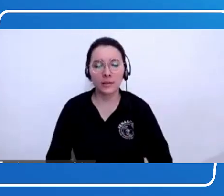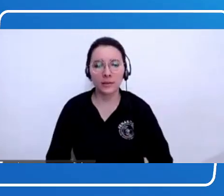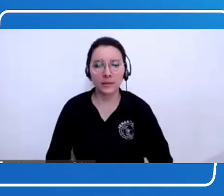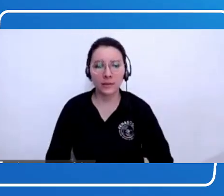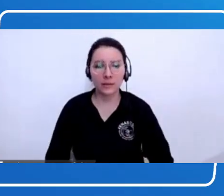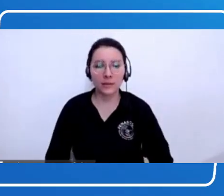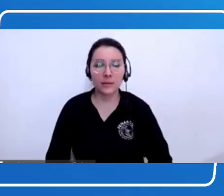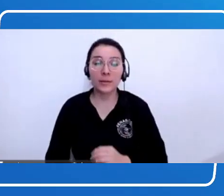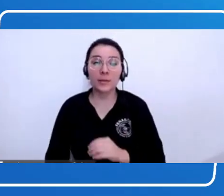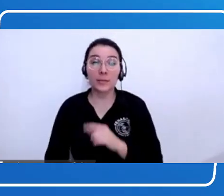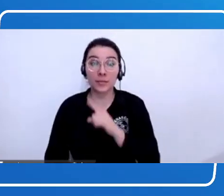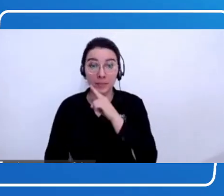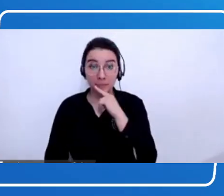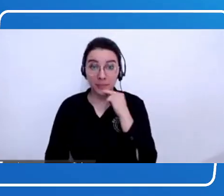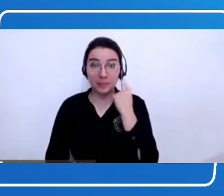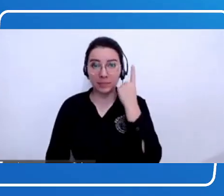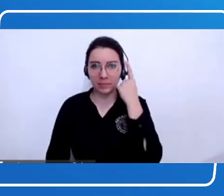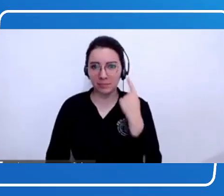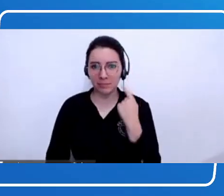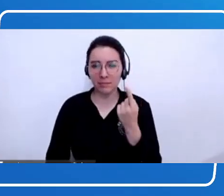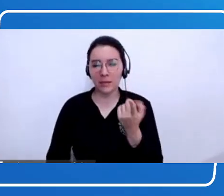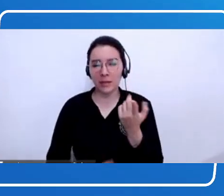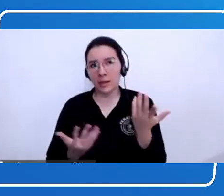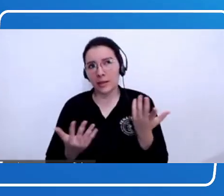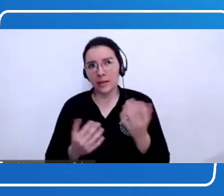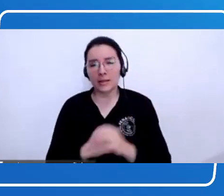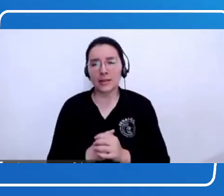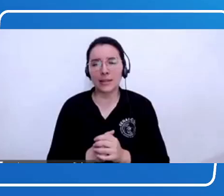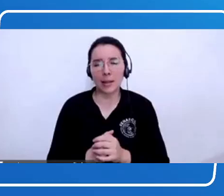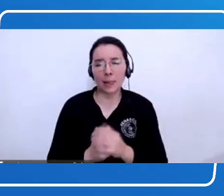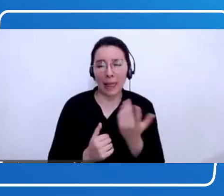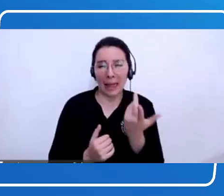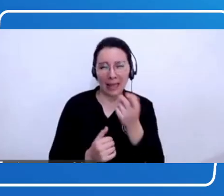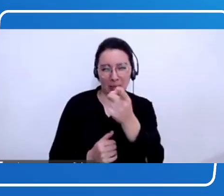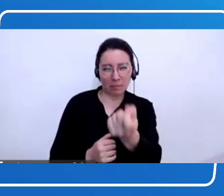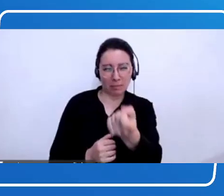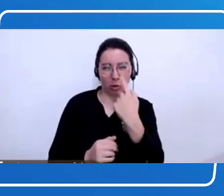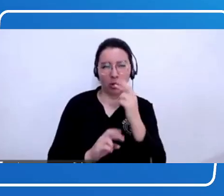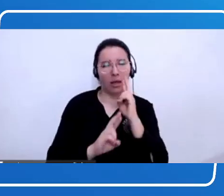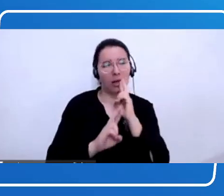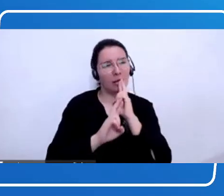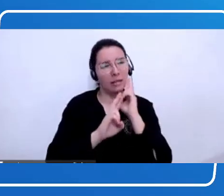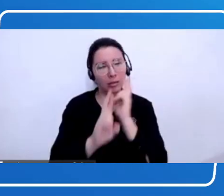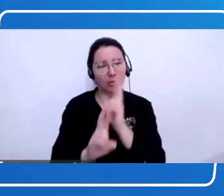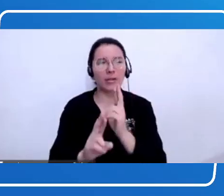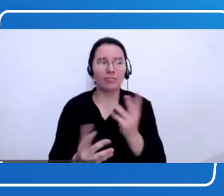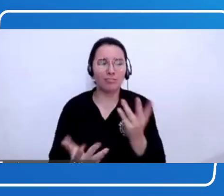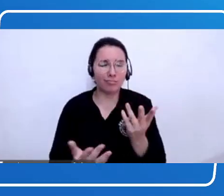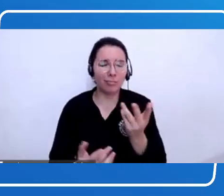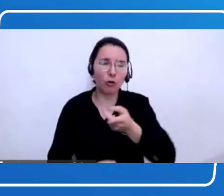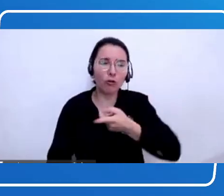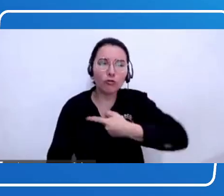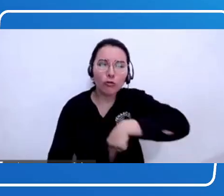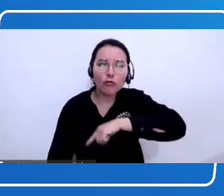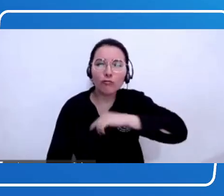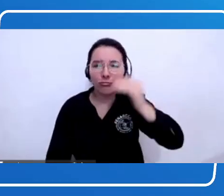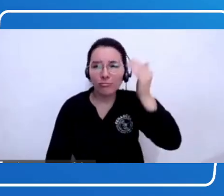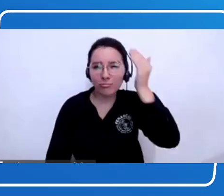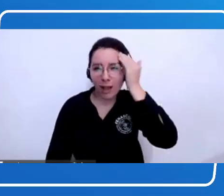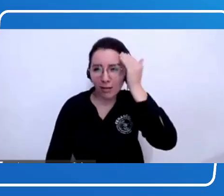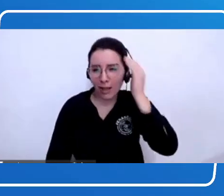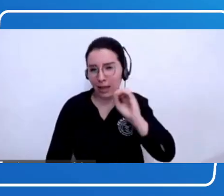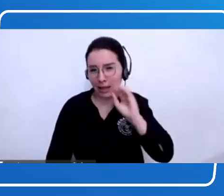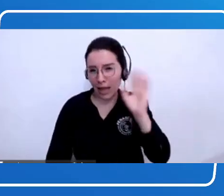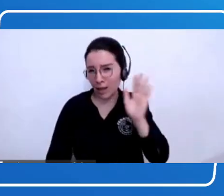Sí, digamos que ahí también dando respuesta, sabemos, como ya lo hemos venido